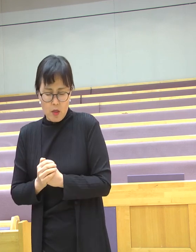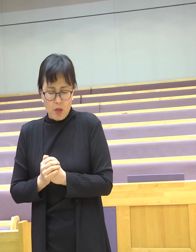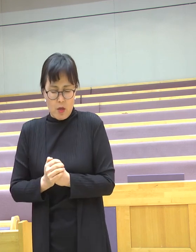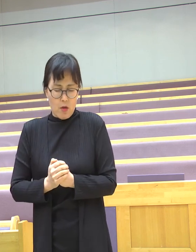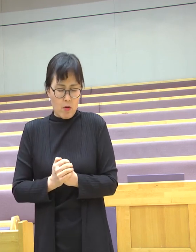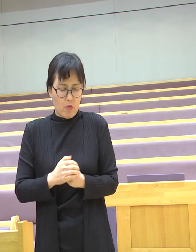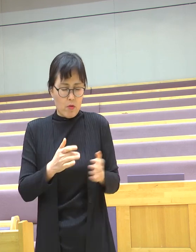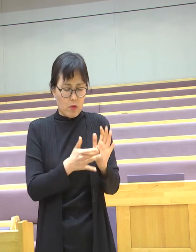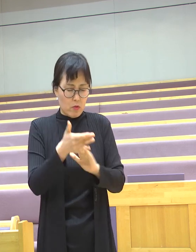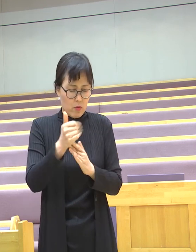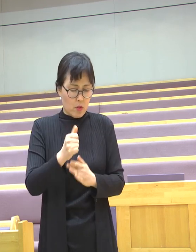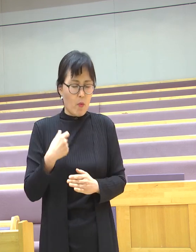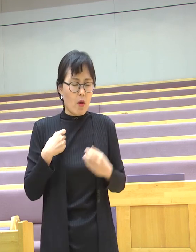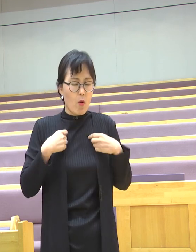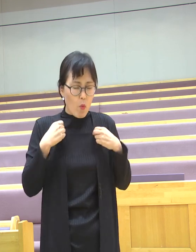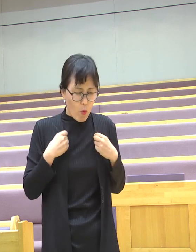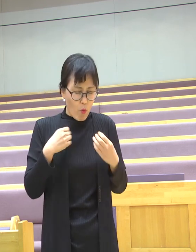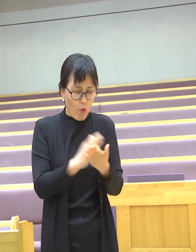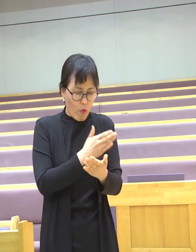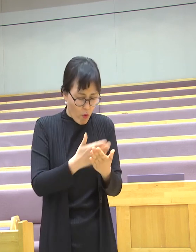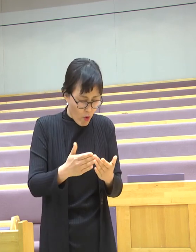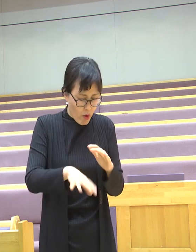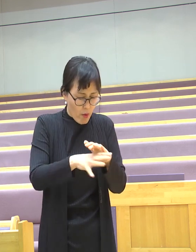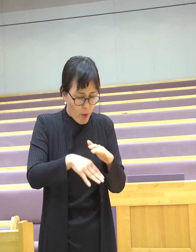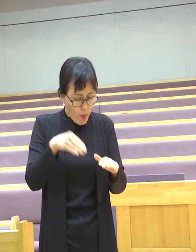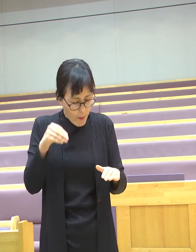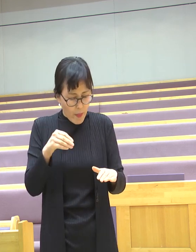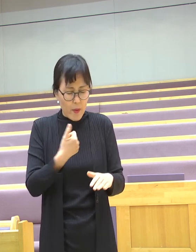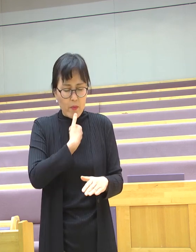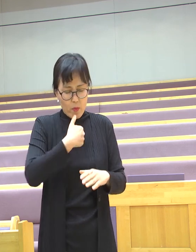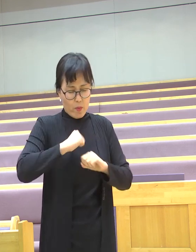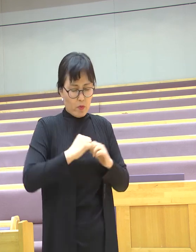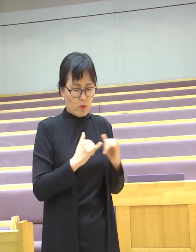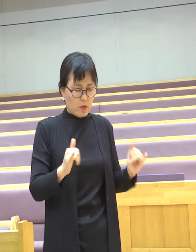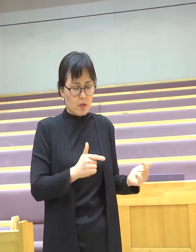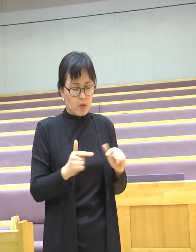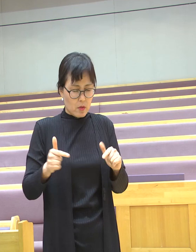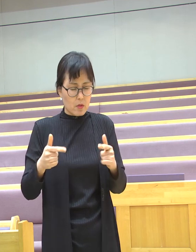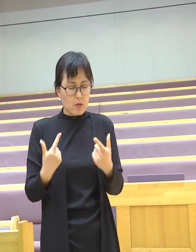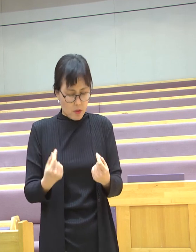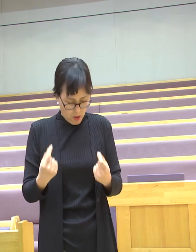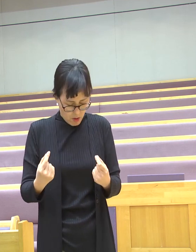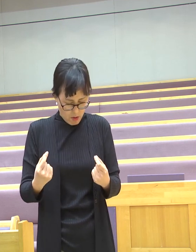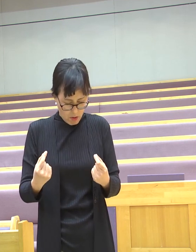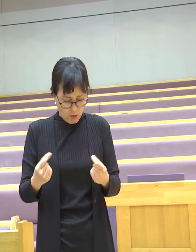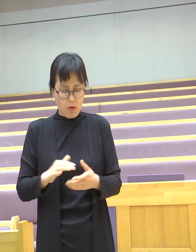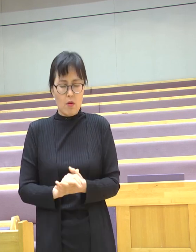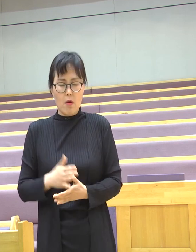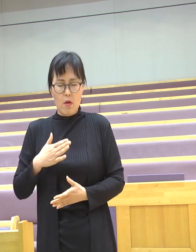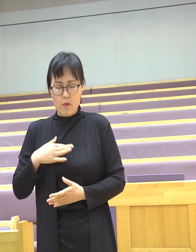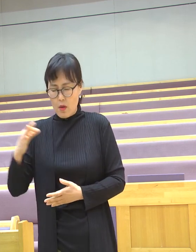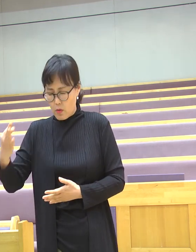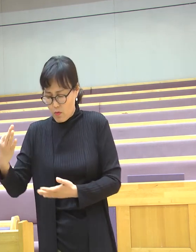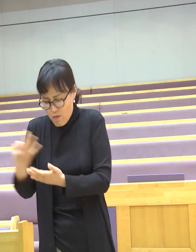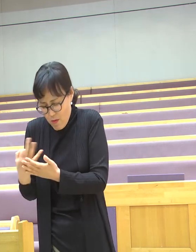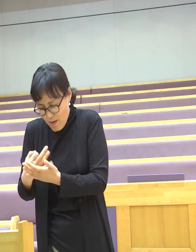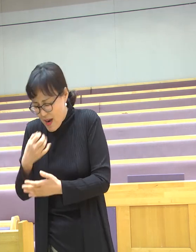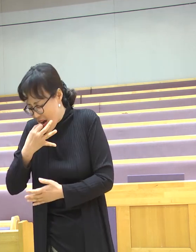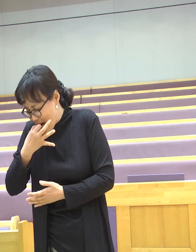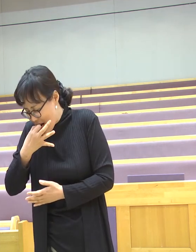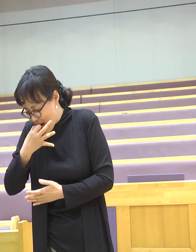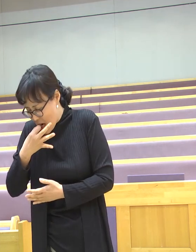나누어 갖기 위해 제비 뽑기에 열중했던 로마 병사들처럼 내 밥그릇 챙기기에 급급해